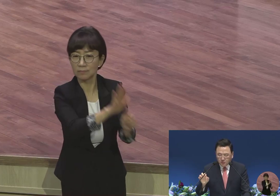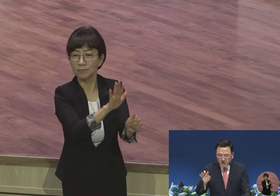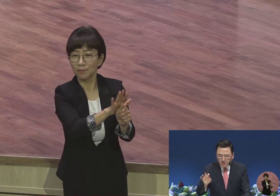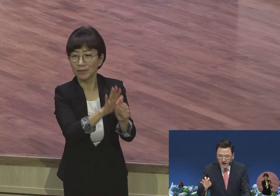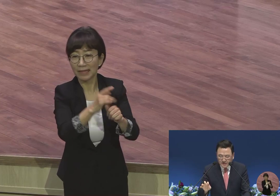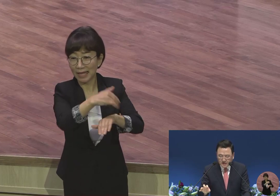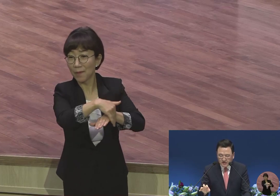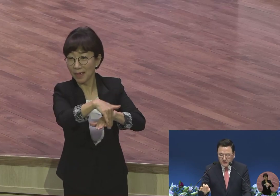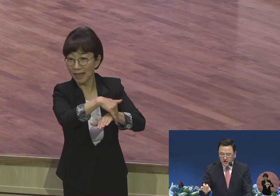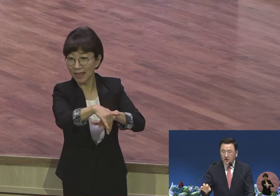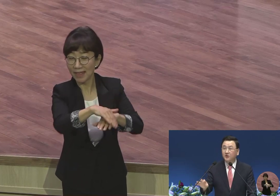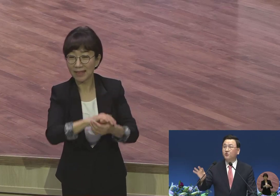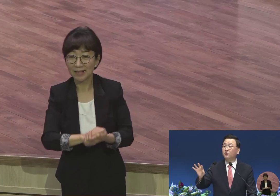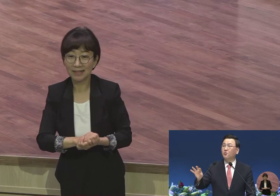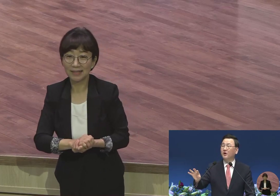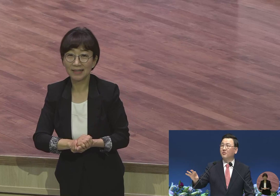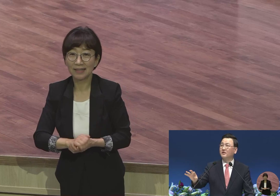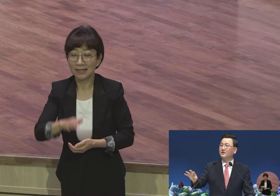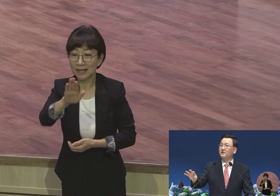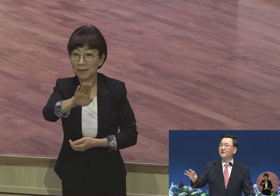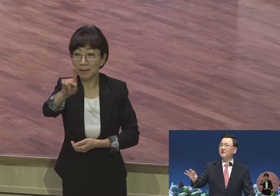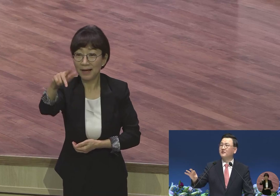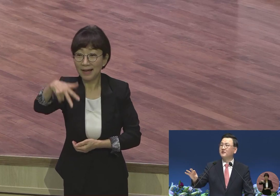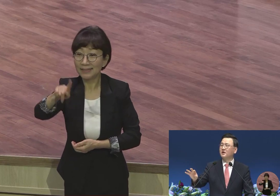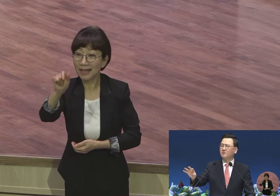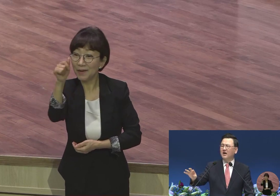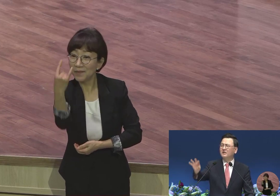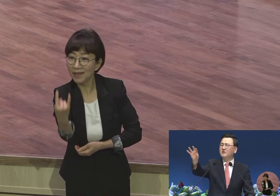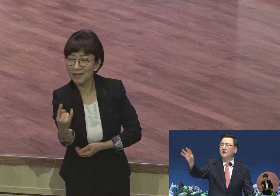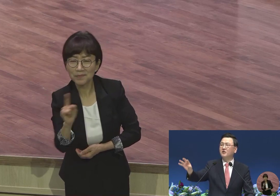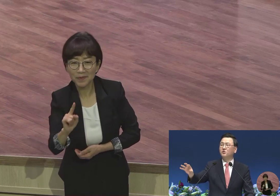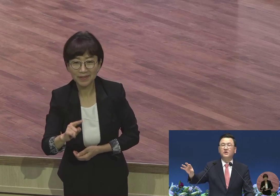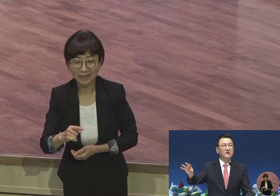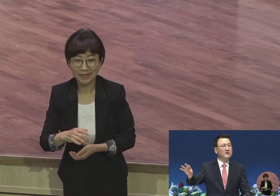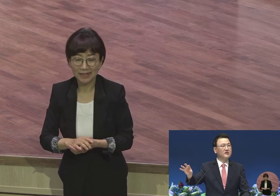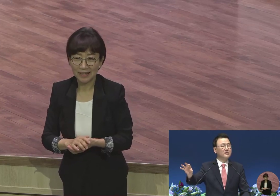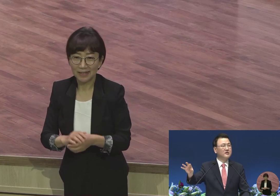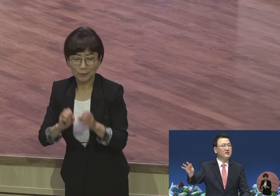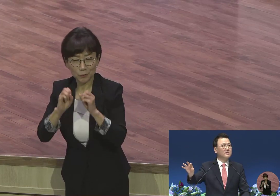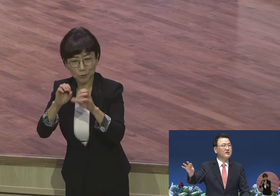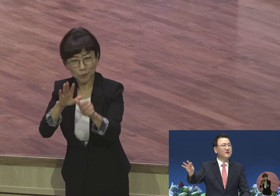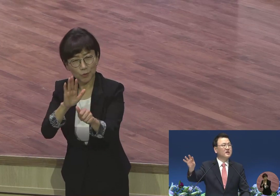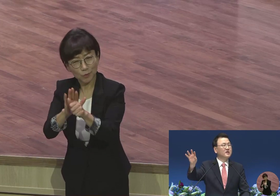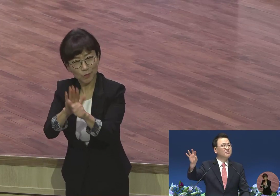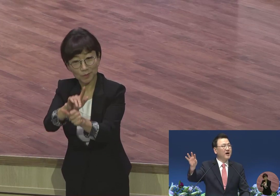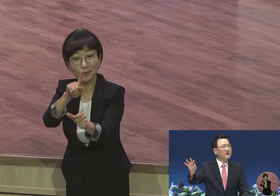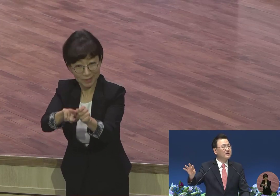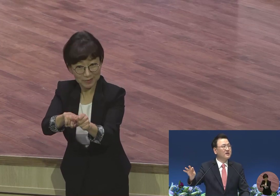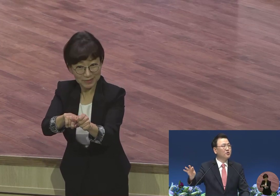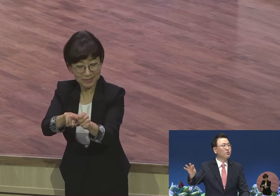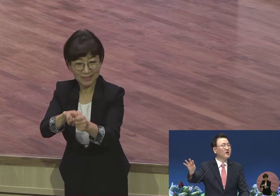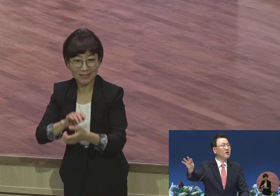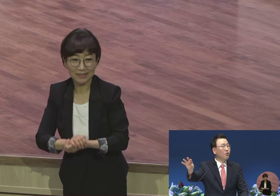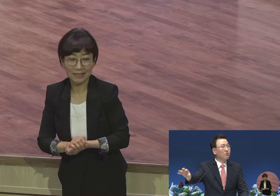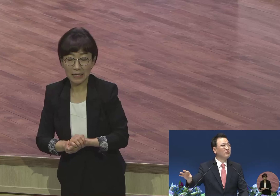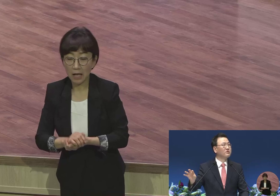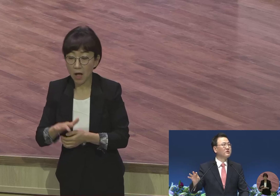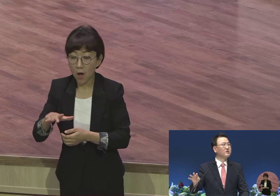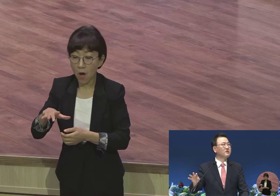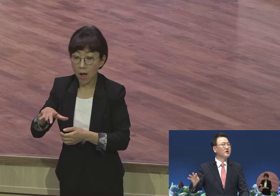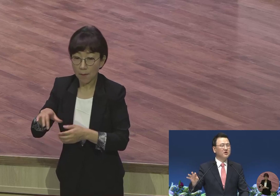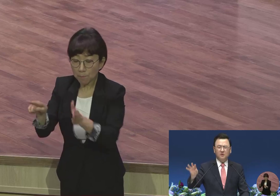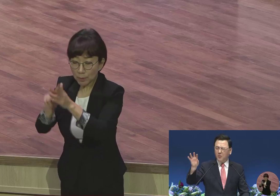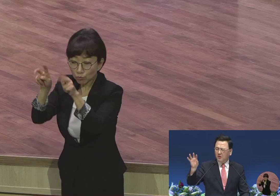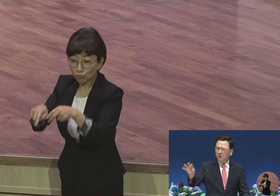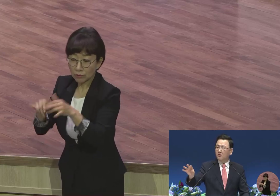그런데 왜 우리가 이 바자회를 하는가? 전도의 발판이에요. 많은 새가족이 이 바자회를 통해